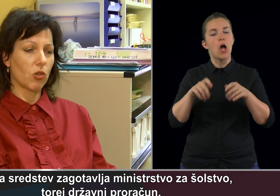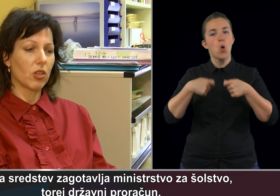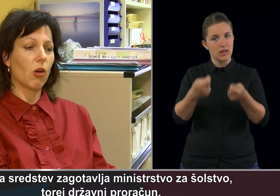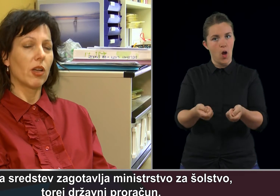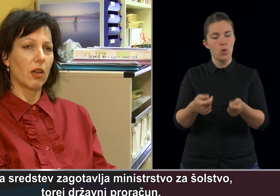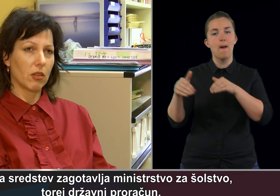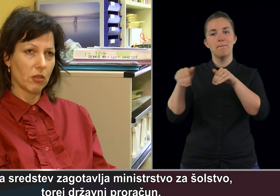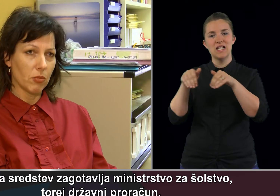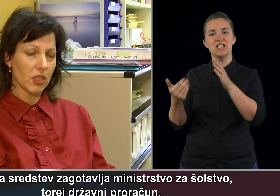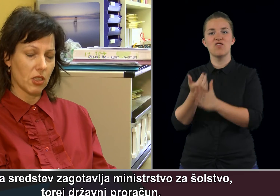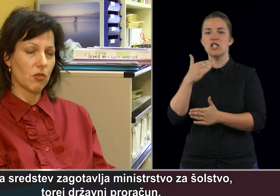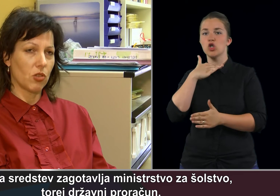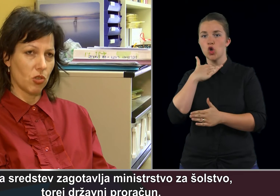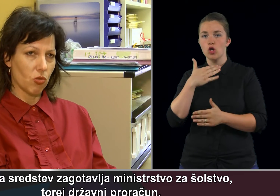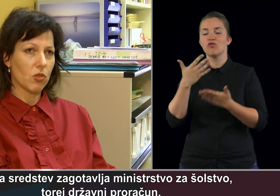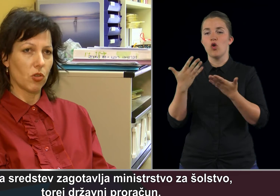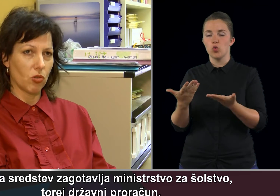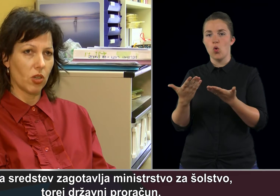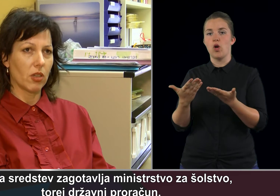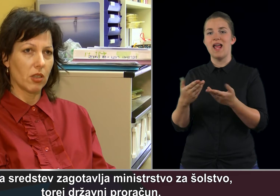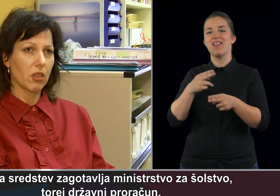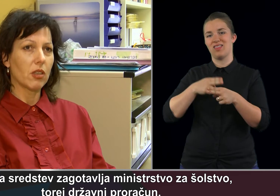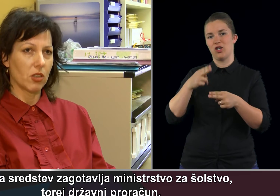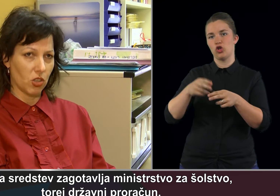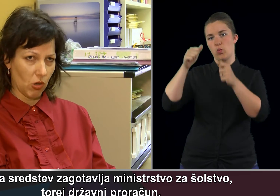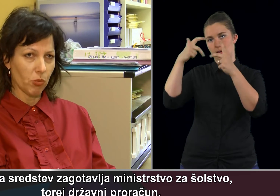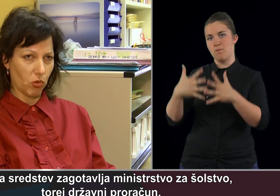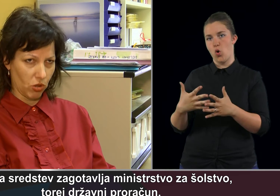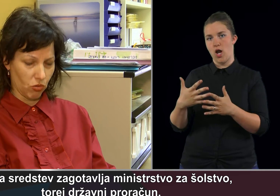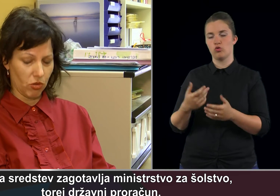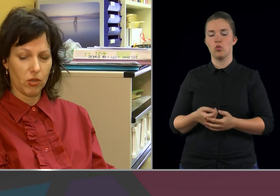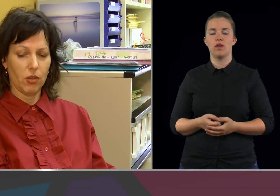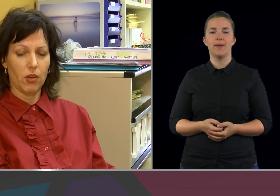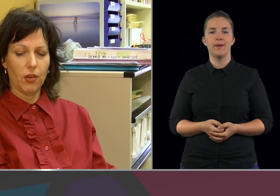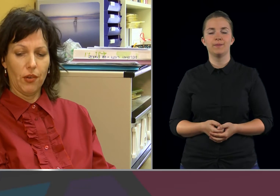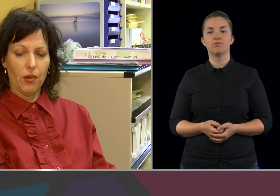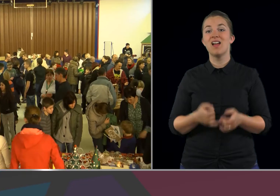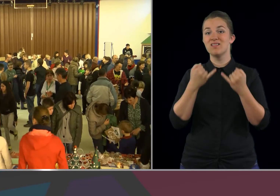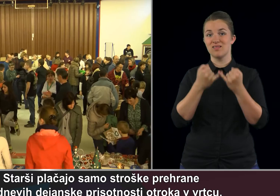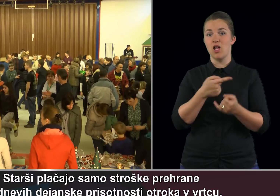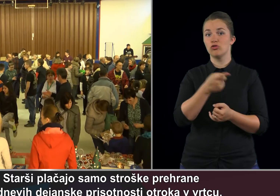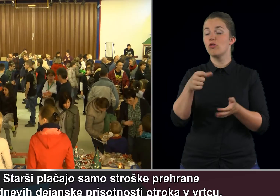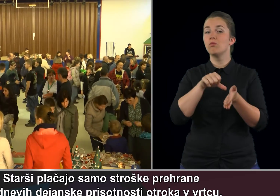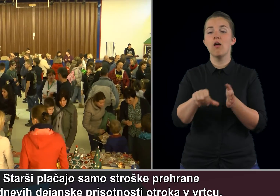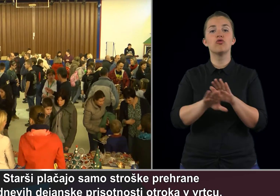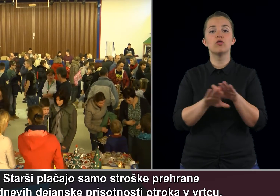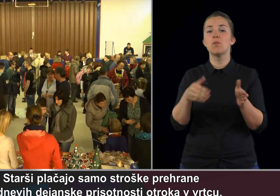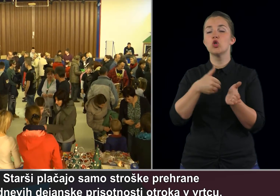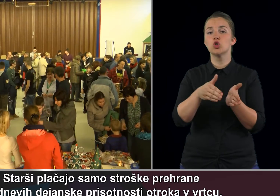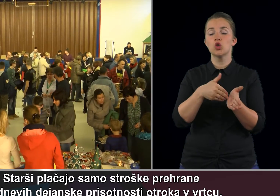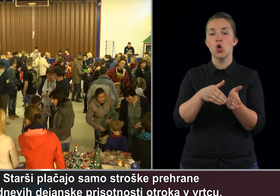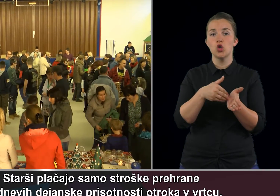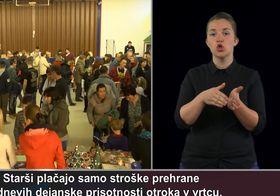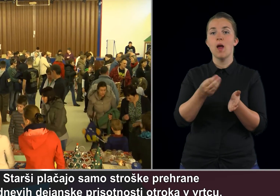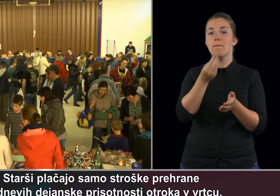Večina sredstev zagotavlja Ministrstvo za šolstvo, torej državni proračun. Starši plačajo